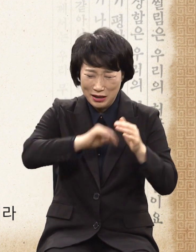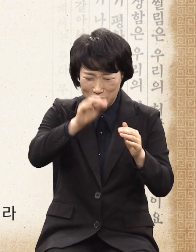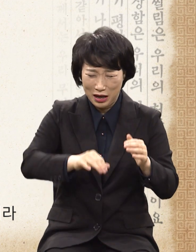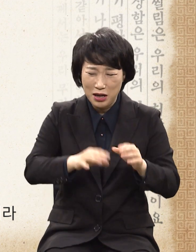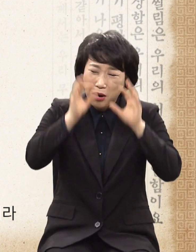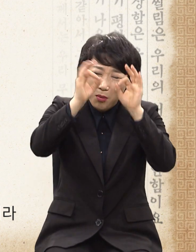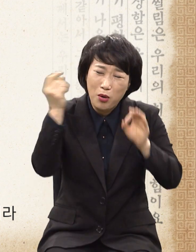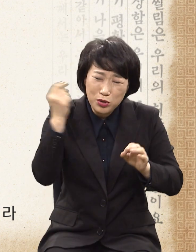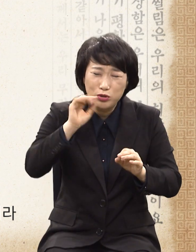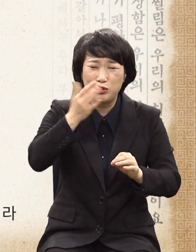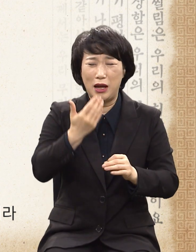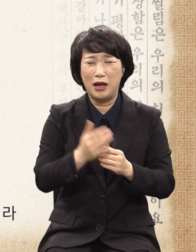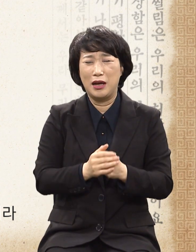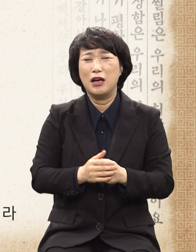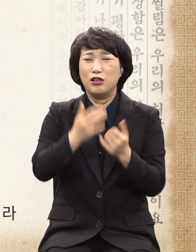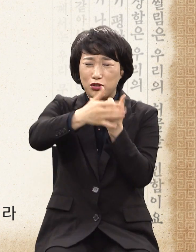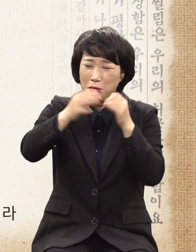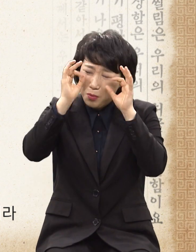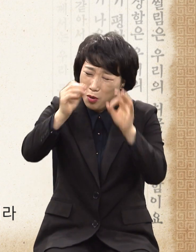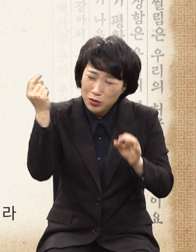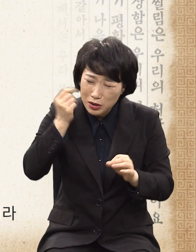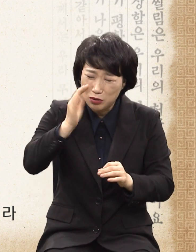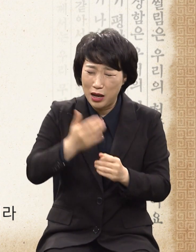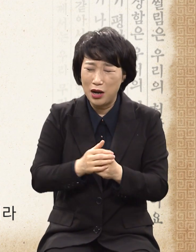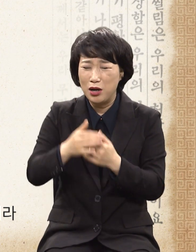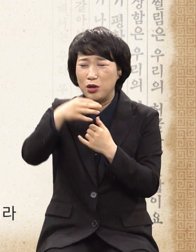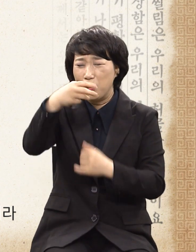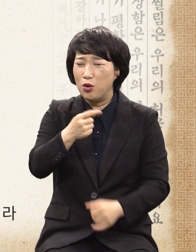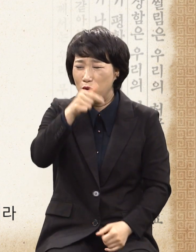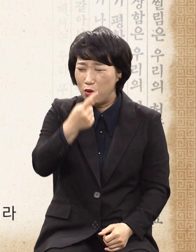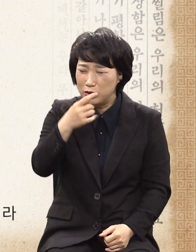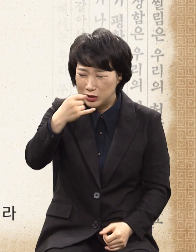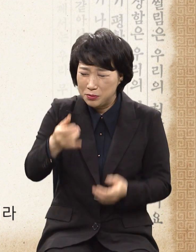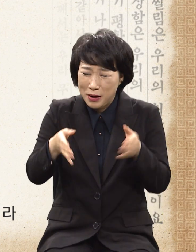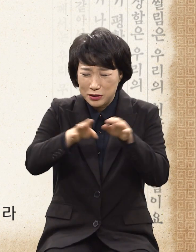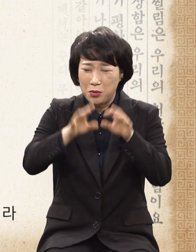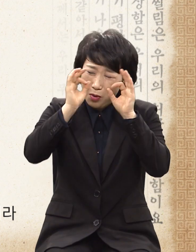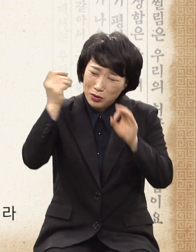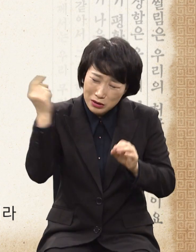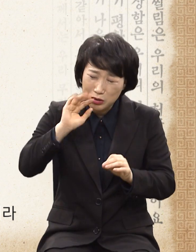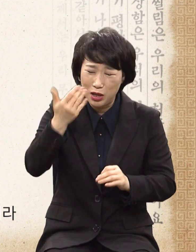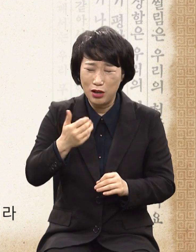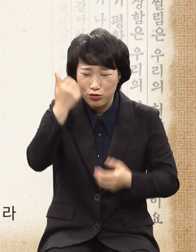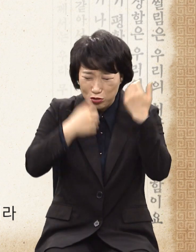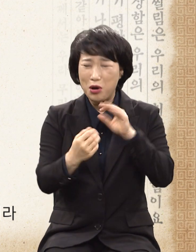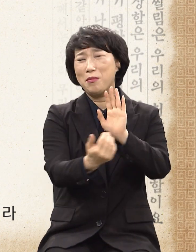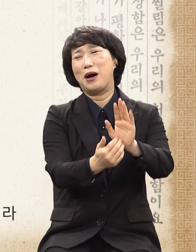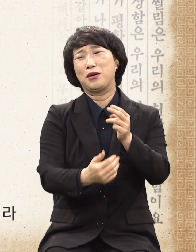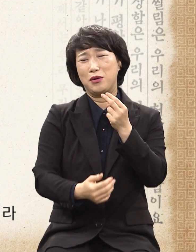수 있습니다. 유튜브로 들을 수 있습니다. 노트박스로 들을 수 있습니다. 아무도 가로막을 자가